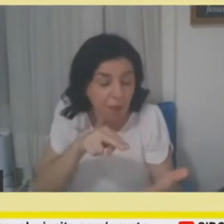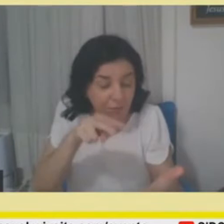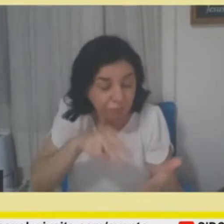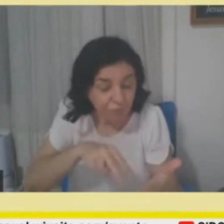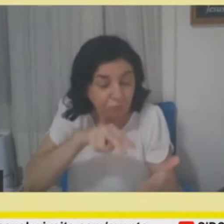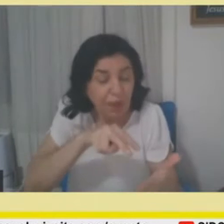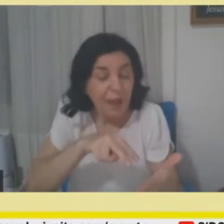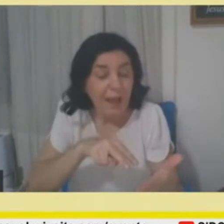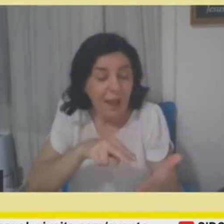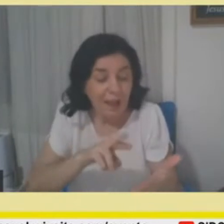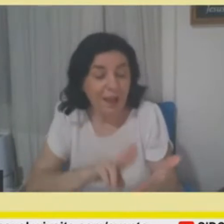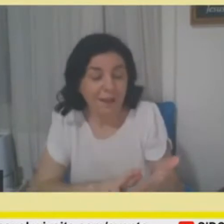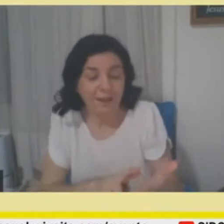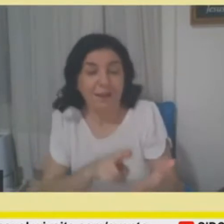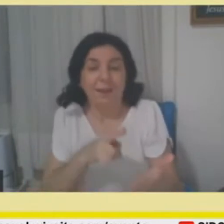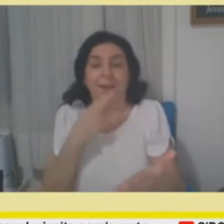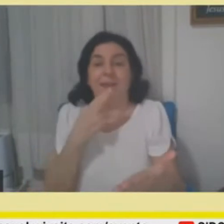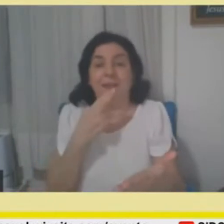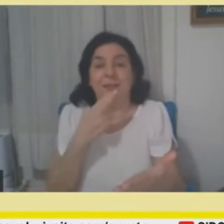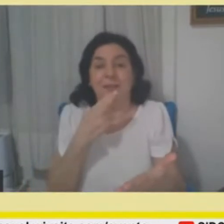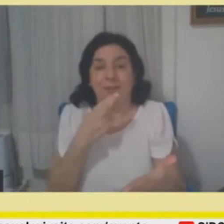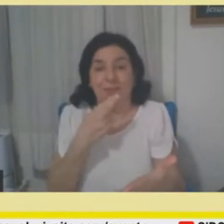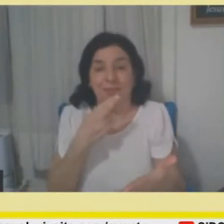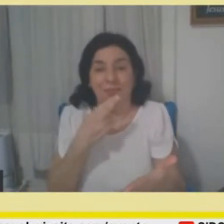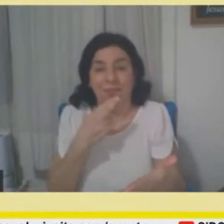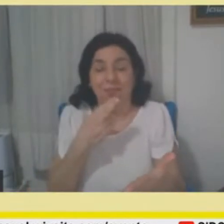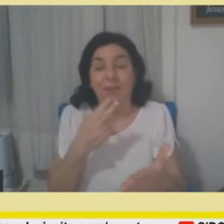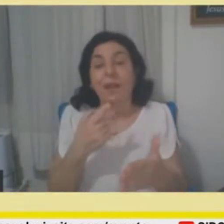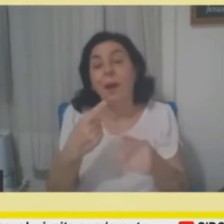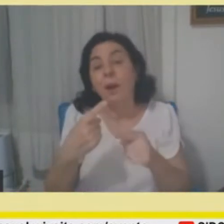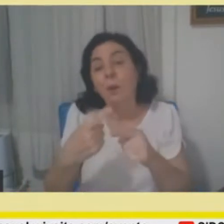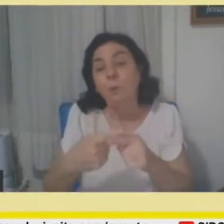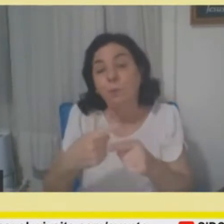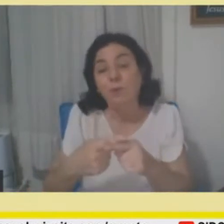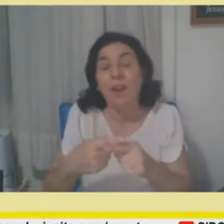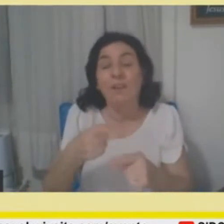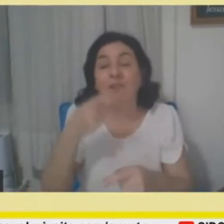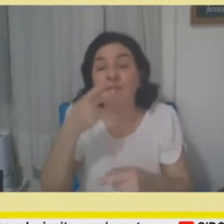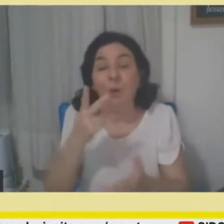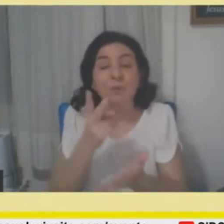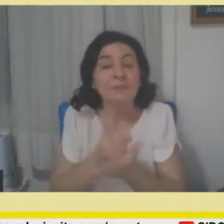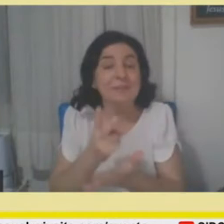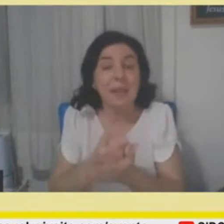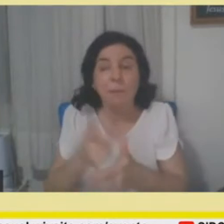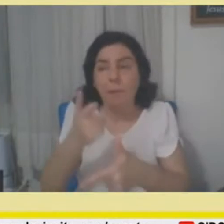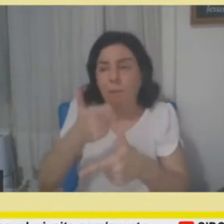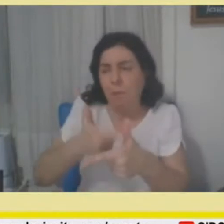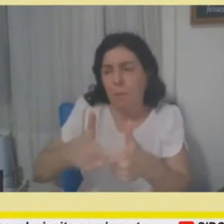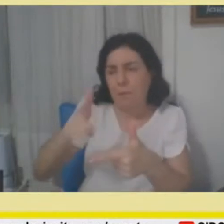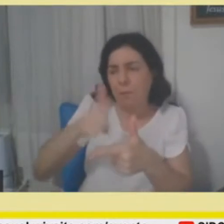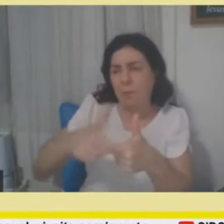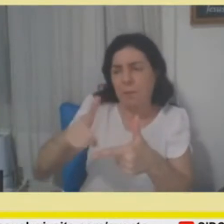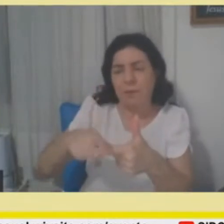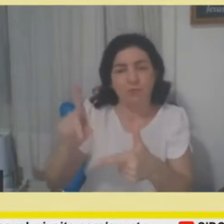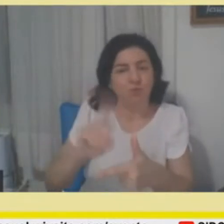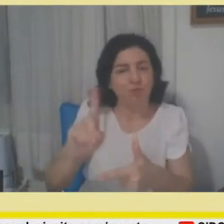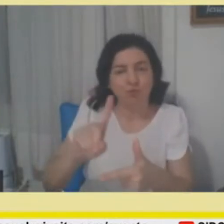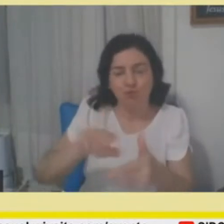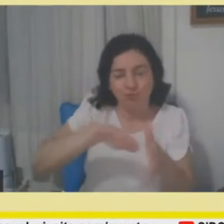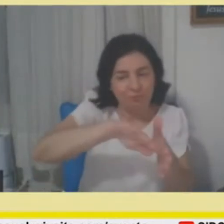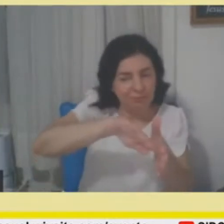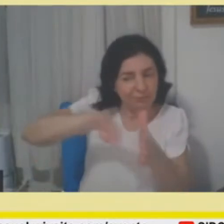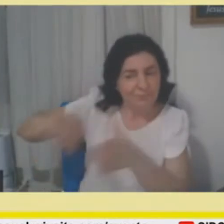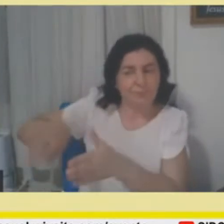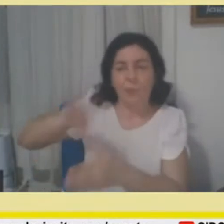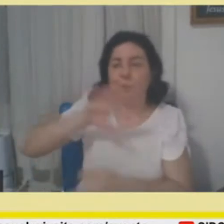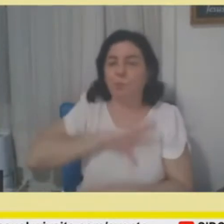Pode ser um problema de adição, um problema de subtração. Por quê? Porque eu vou ler e eu vou conseguir uma